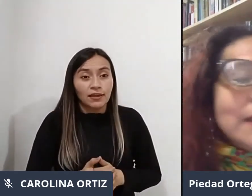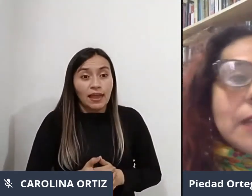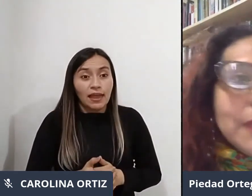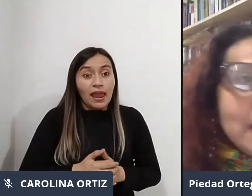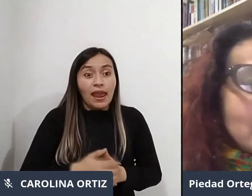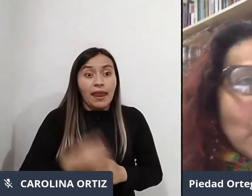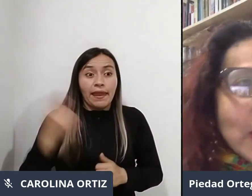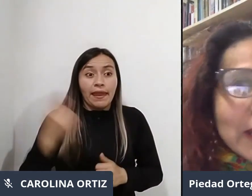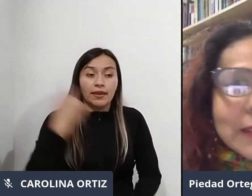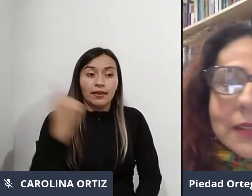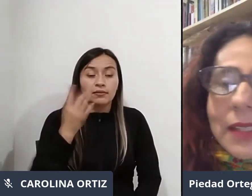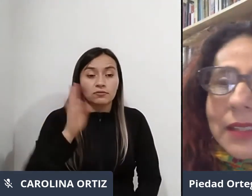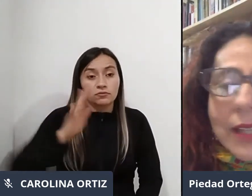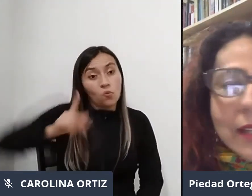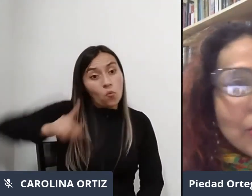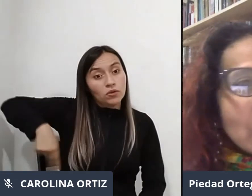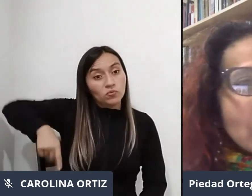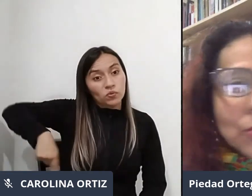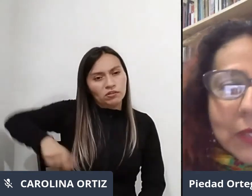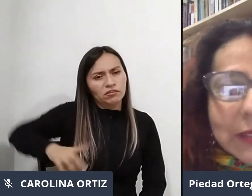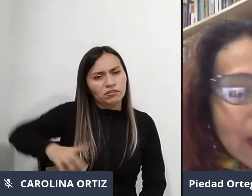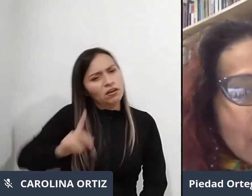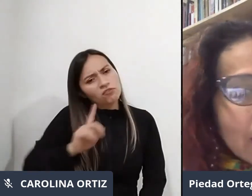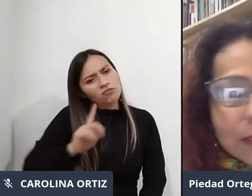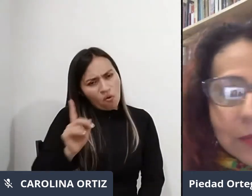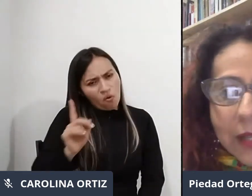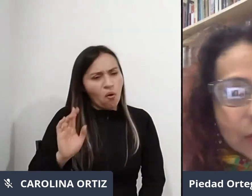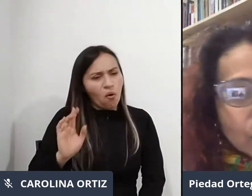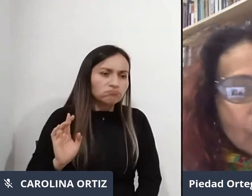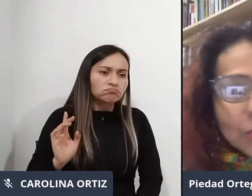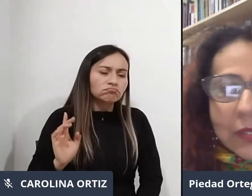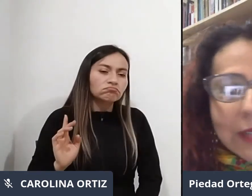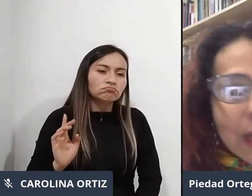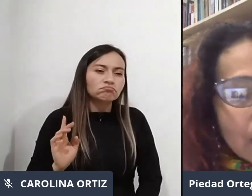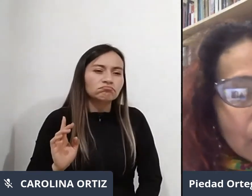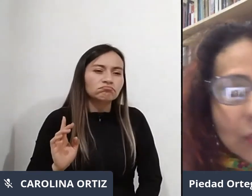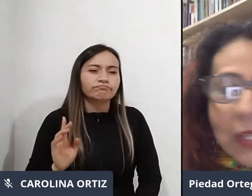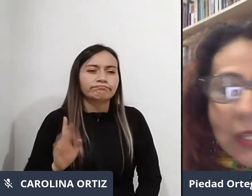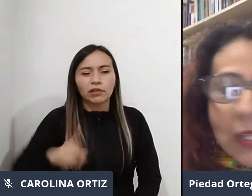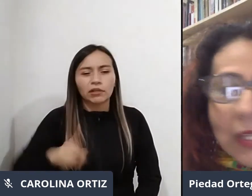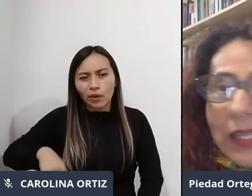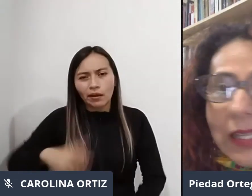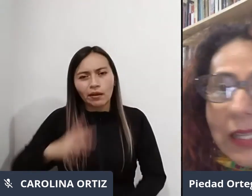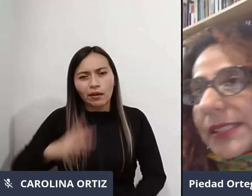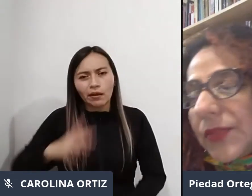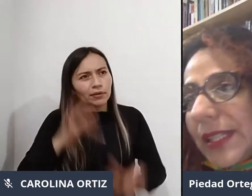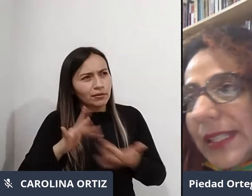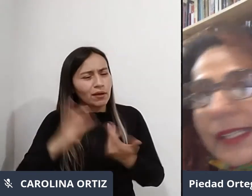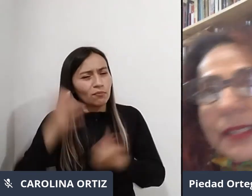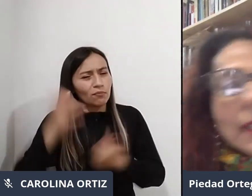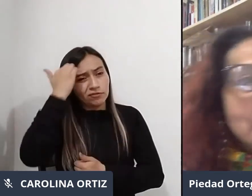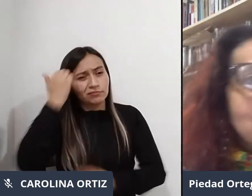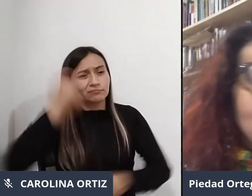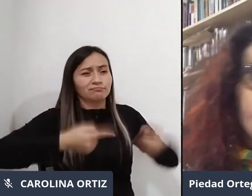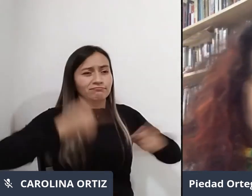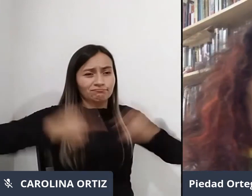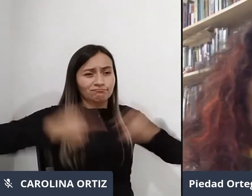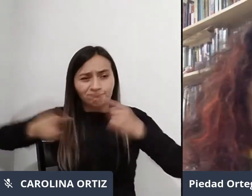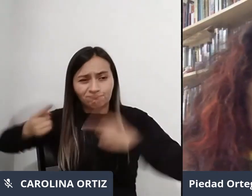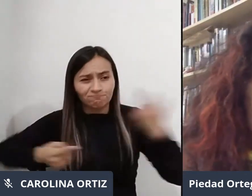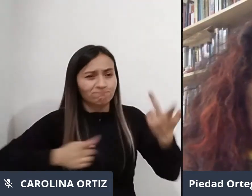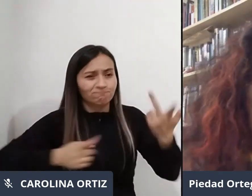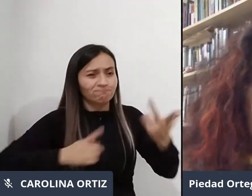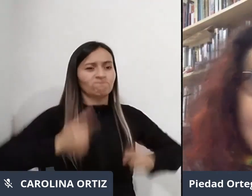supuesto, hay también escuelas que tienen direcciones autoritarias y maestros autoritarios y maestros laissez-faireistas y